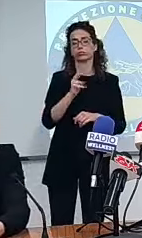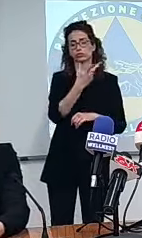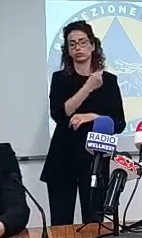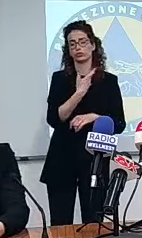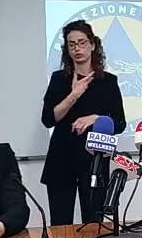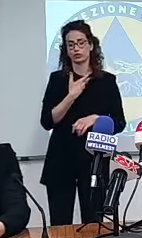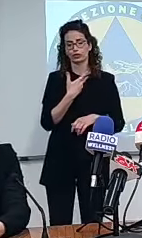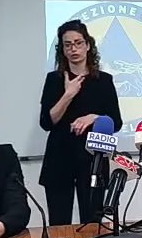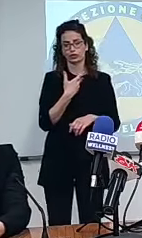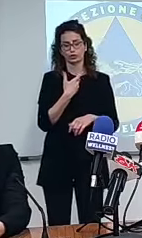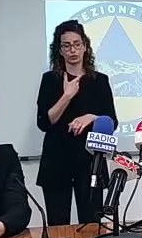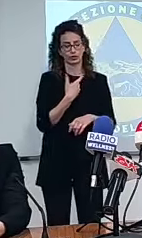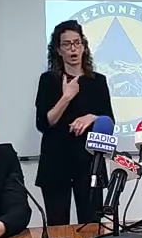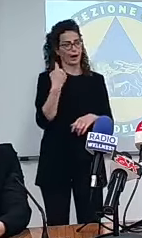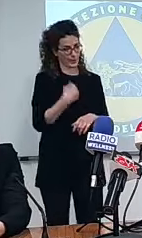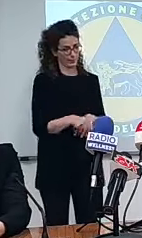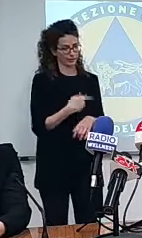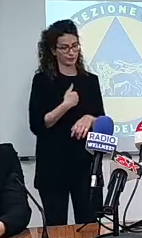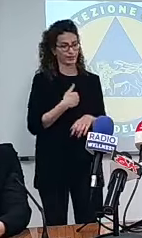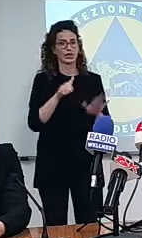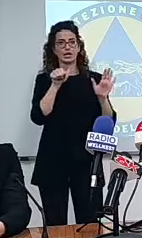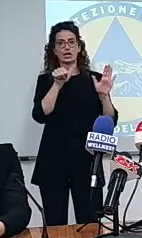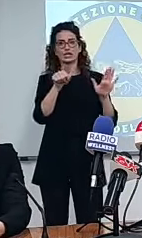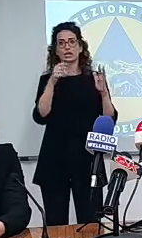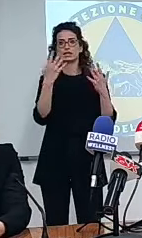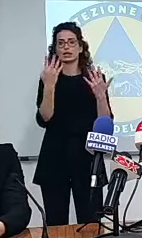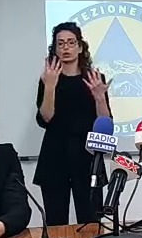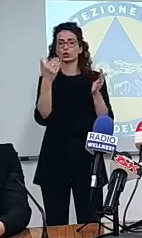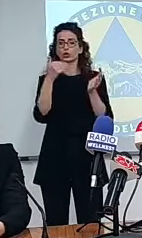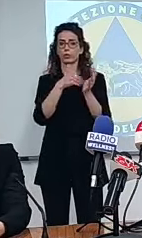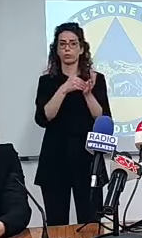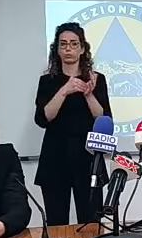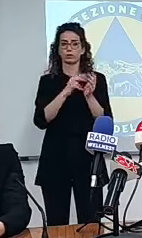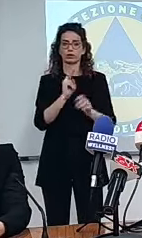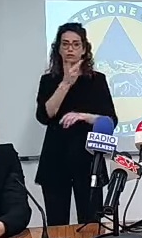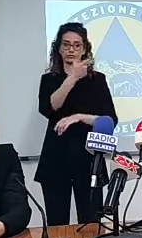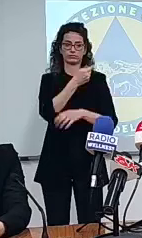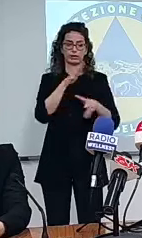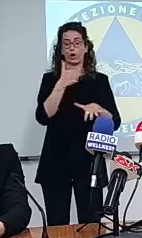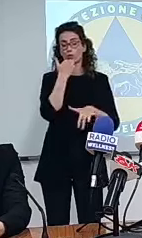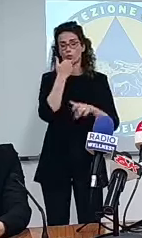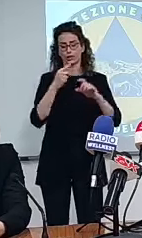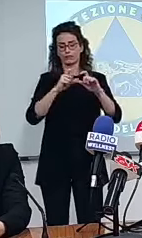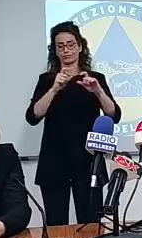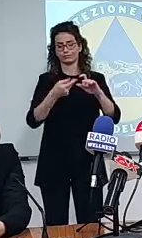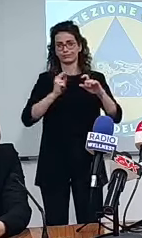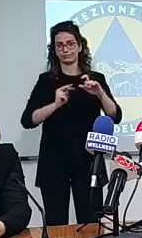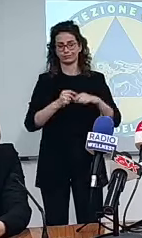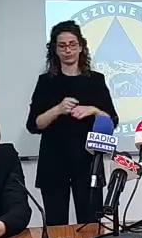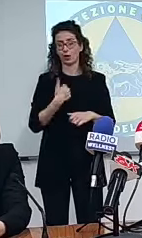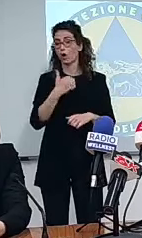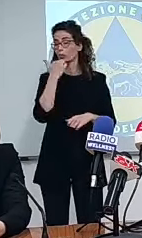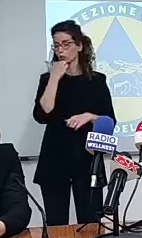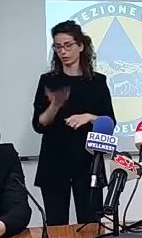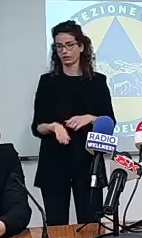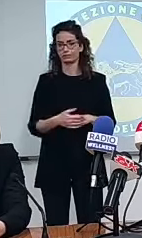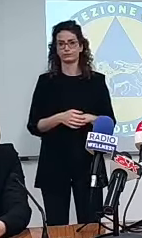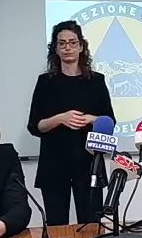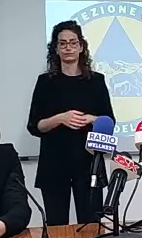ecco, c'è qualcosa che non torna. 78.000 di cicli completi. Ah, ecco. Perfetto. Scusami, avevo saltato una riga. Sì, avevo saltato una riga, benissimo. Scusami.